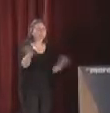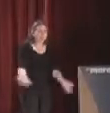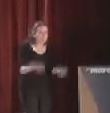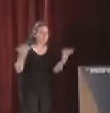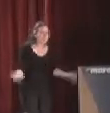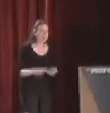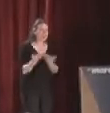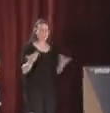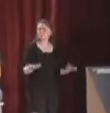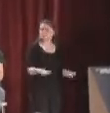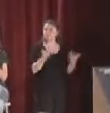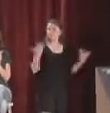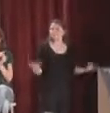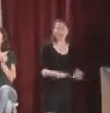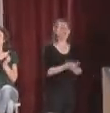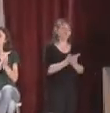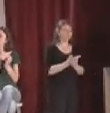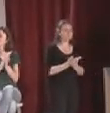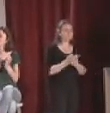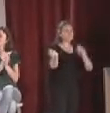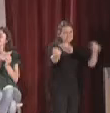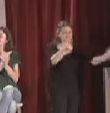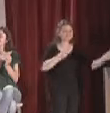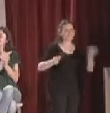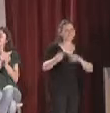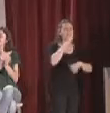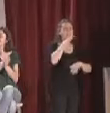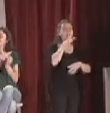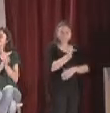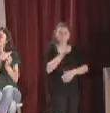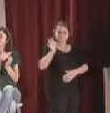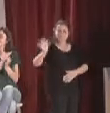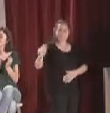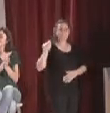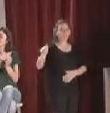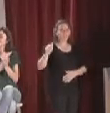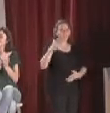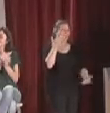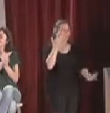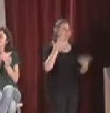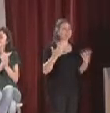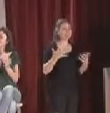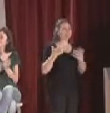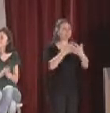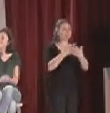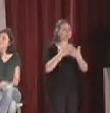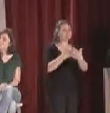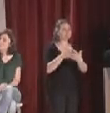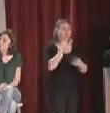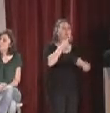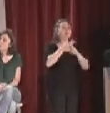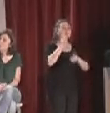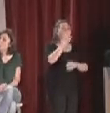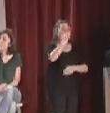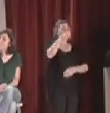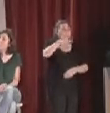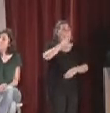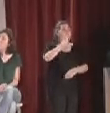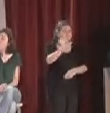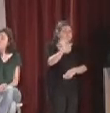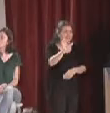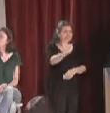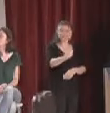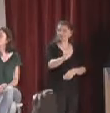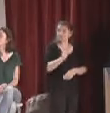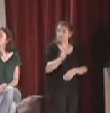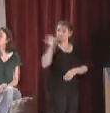boca a boca, boca a orella. E ora deixevos cunha loitadora, cunha artista, con Vanessa. Estamos deseando que